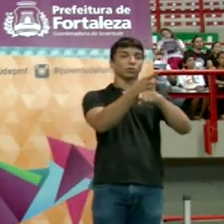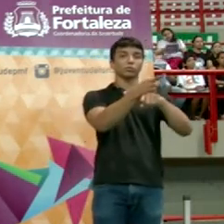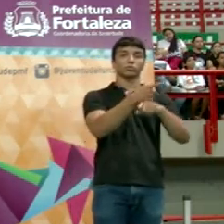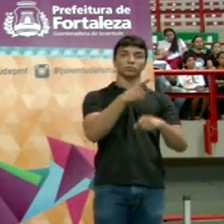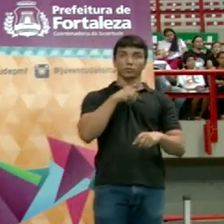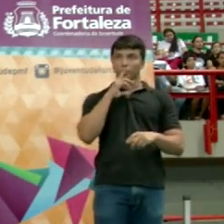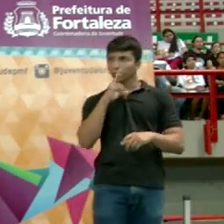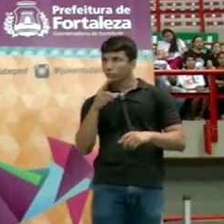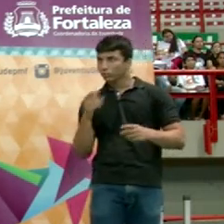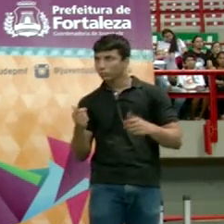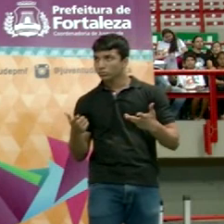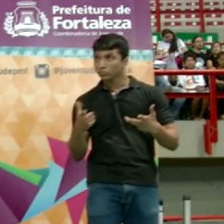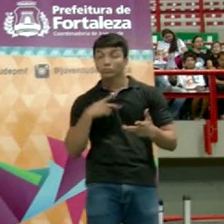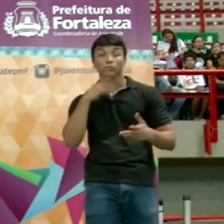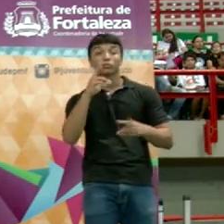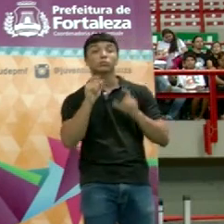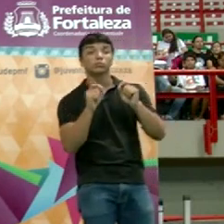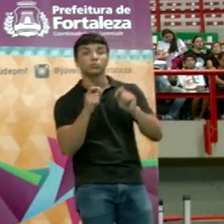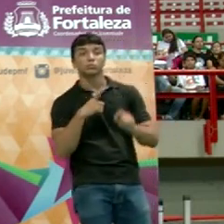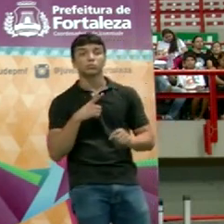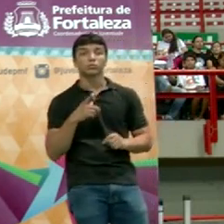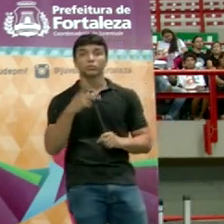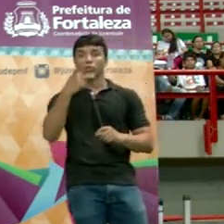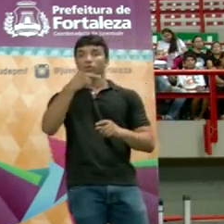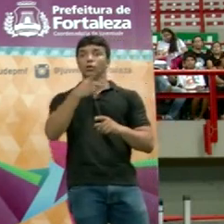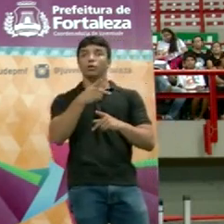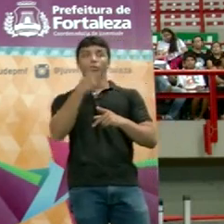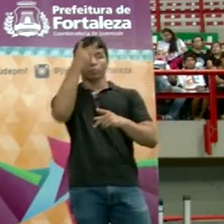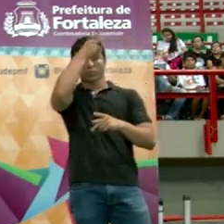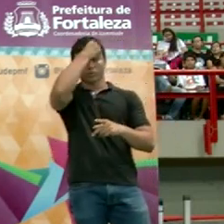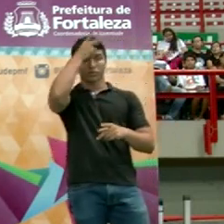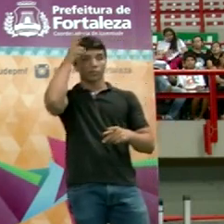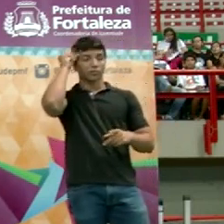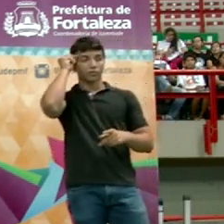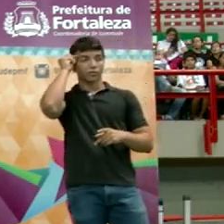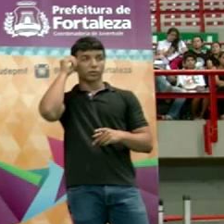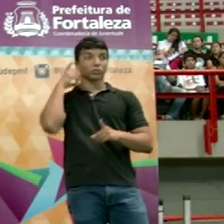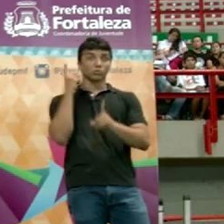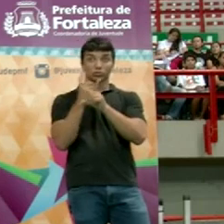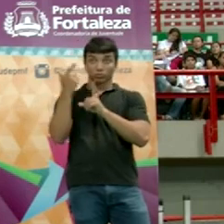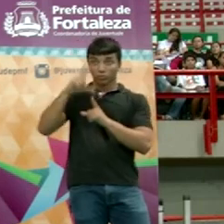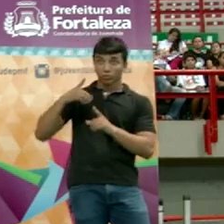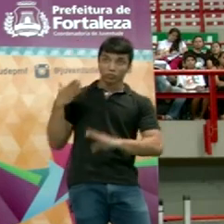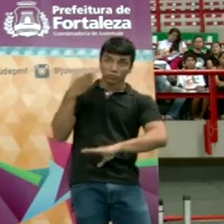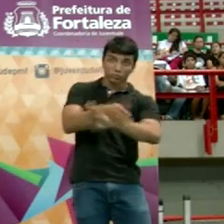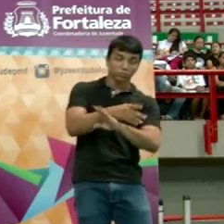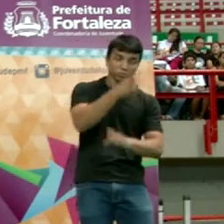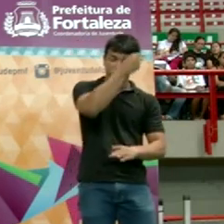resposta? Tem. A resposta vai ser dada pelo prefeito que vem aqui no próximo encontro da gente, tá?